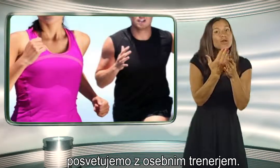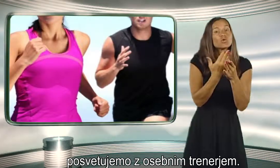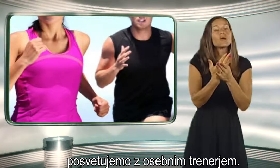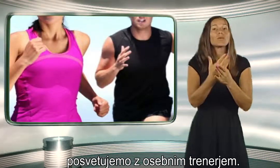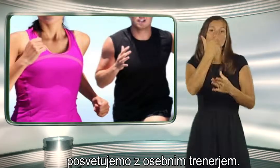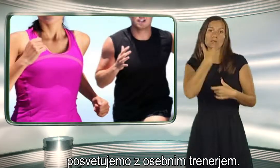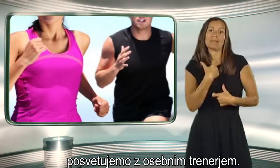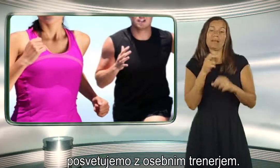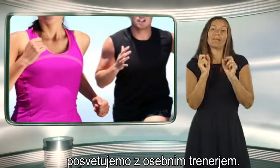z osebnim trenerjem.